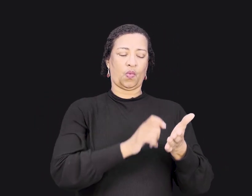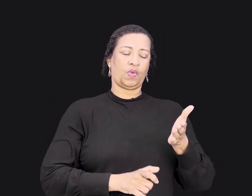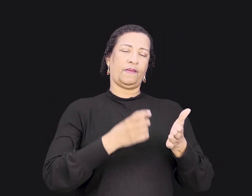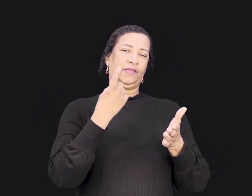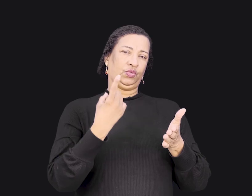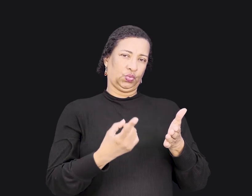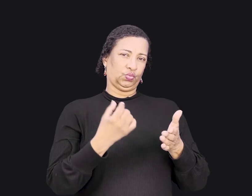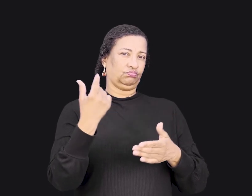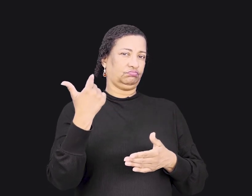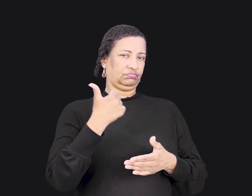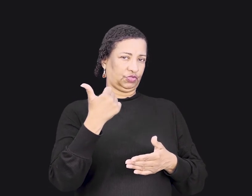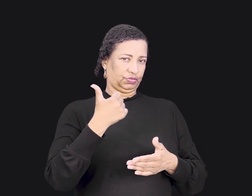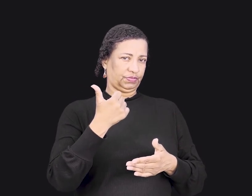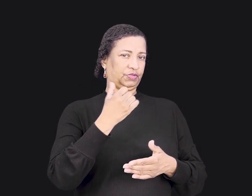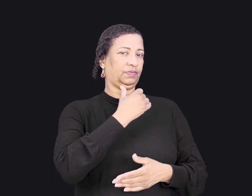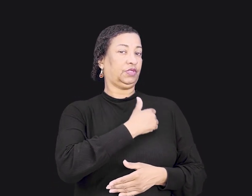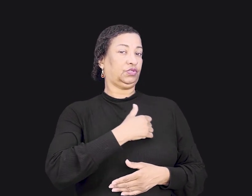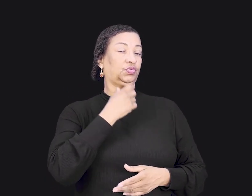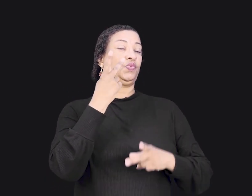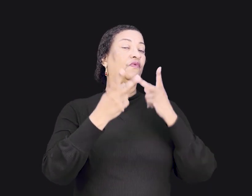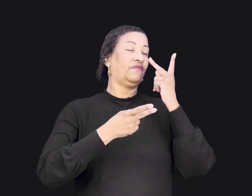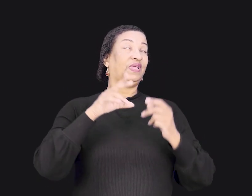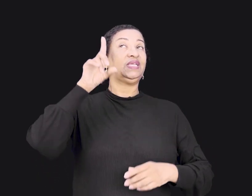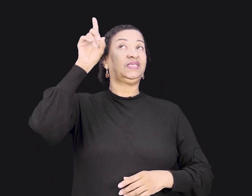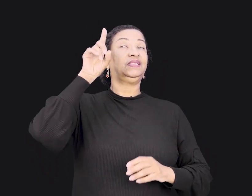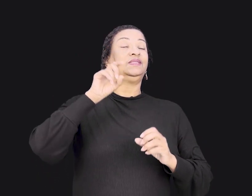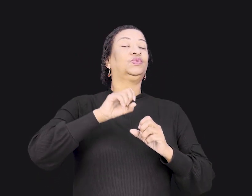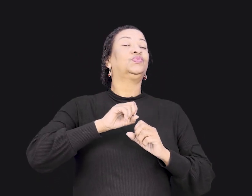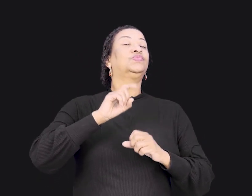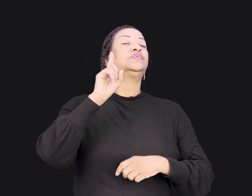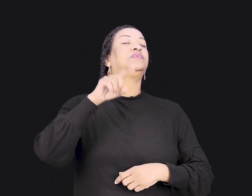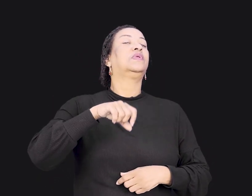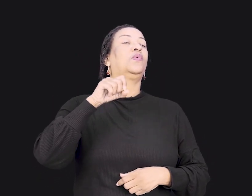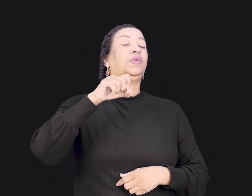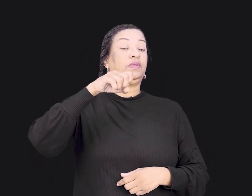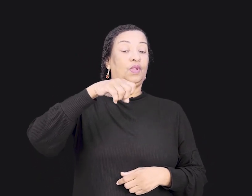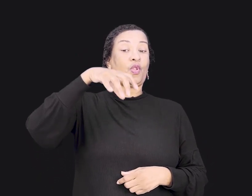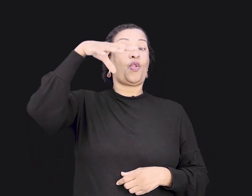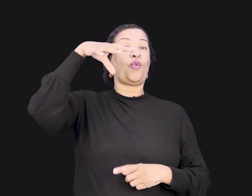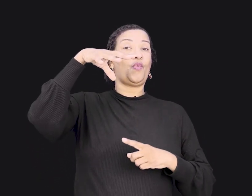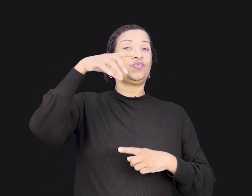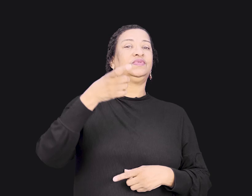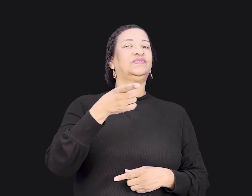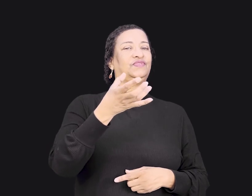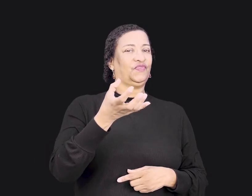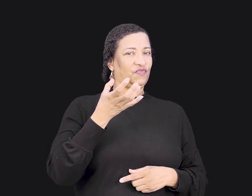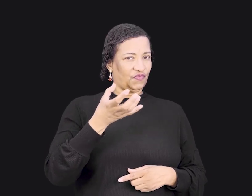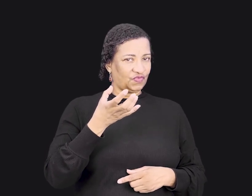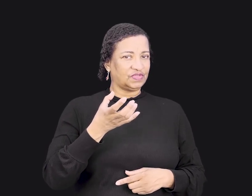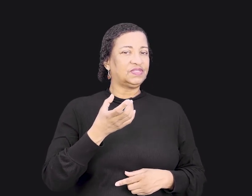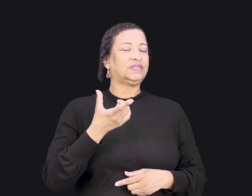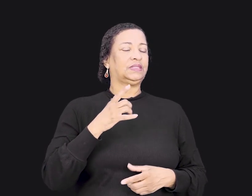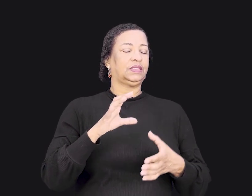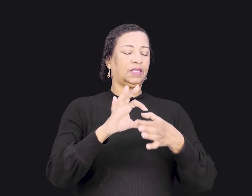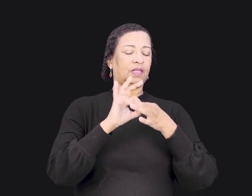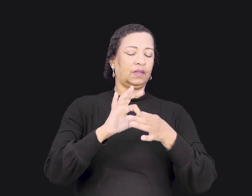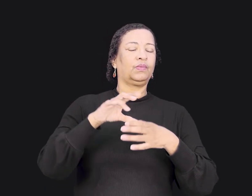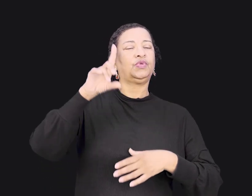João declara que Deus é luz. Por isso, se você quer ter comunhão com Deus, deve buscar a luz e andar na luz,